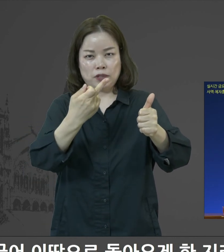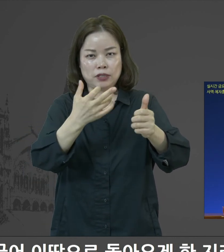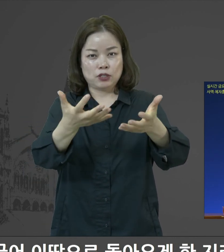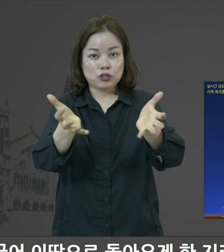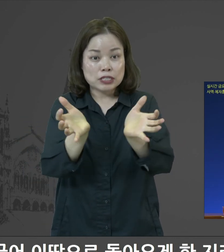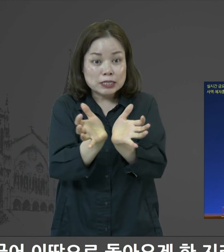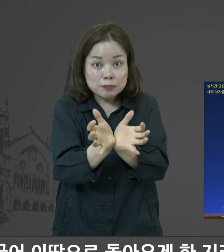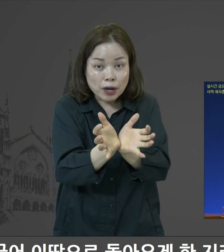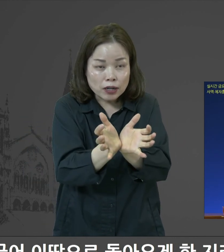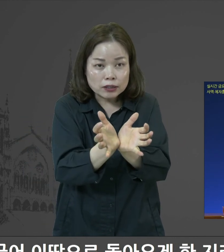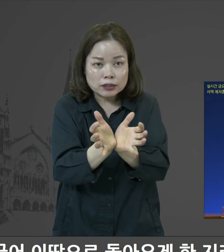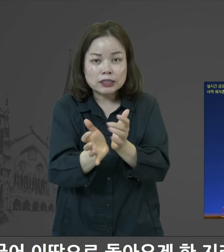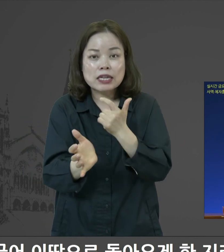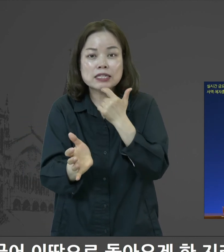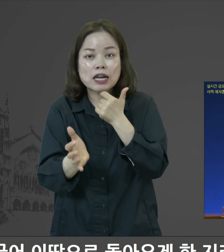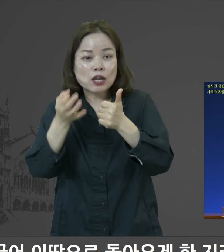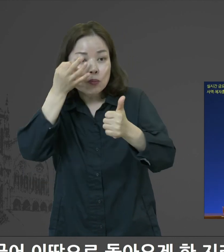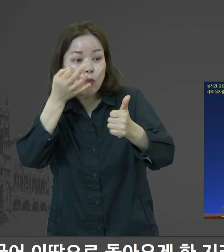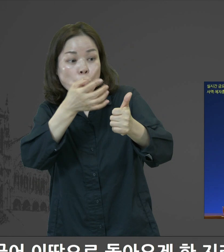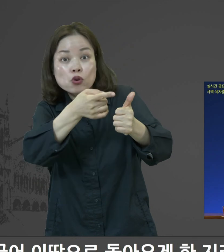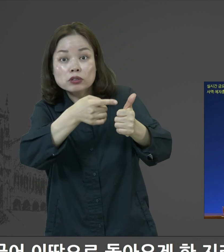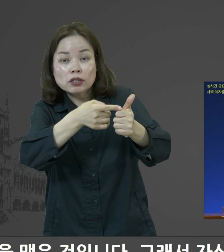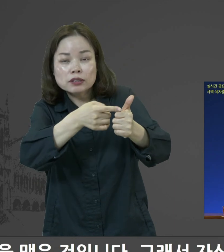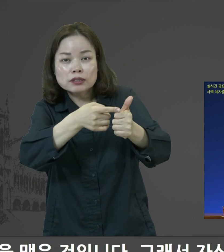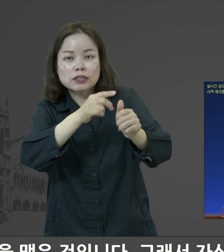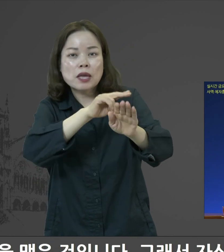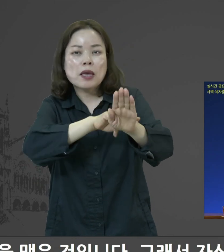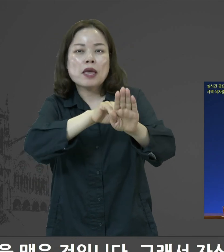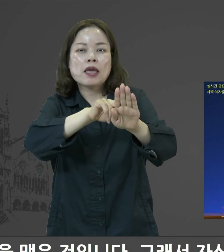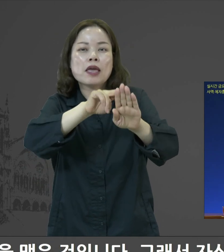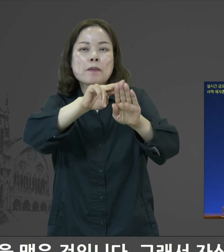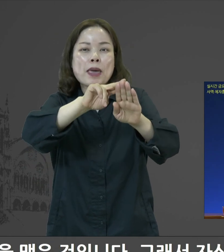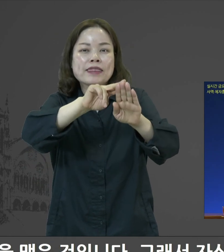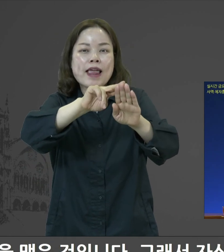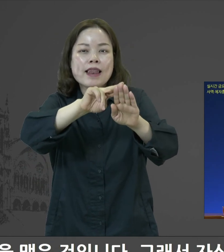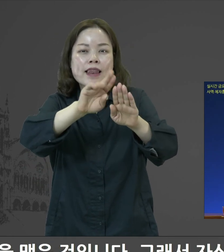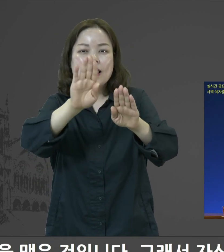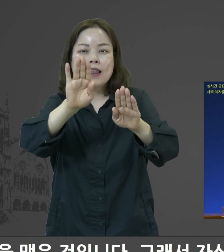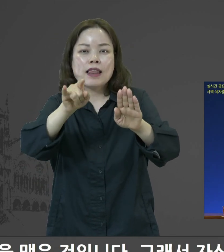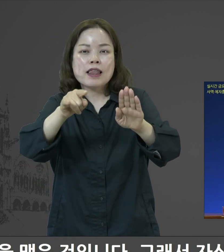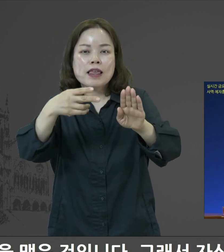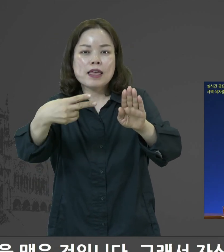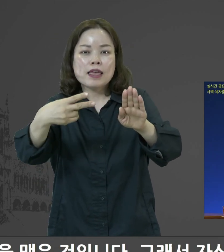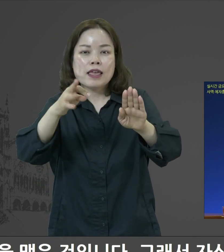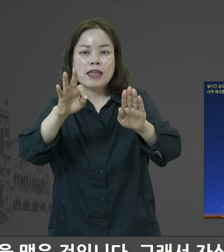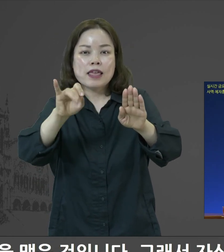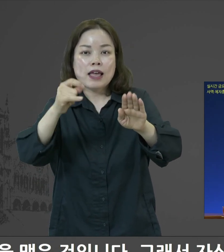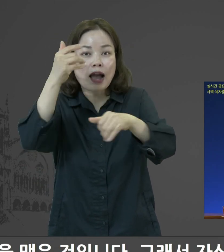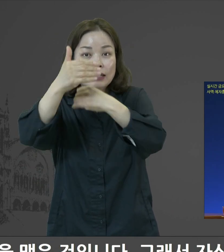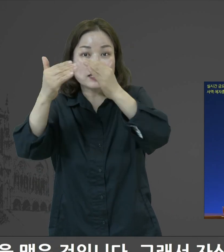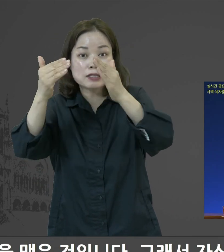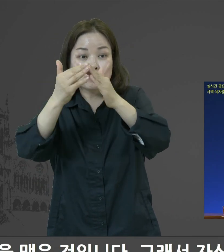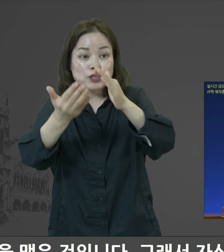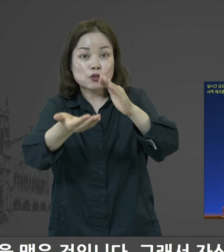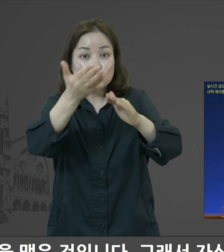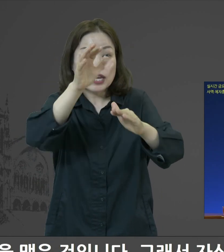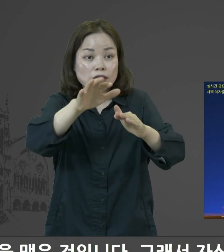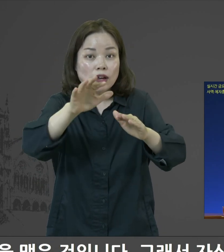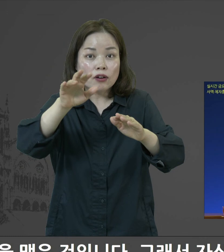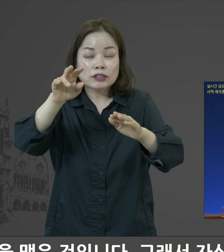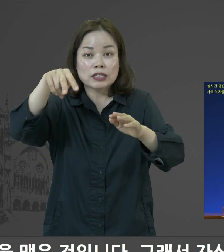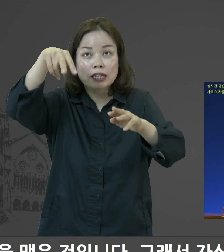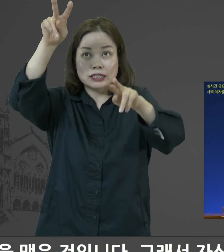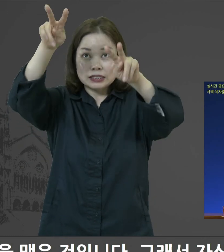그 야곱에게 보여주셨던 사닥다리가 그때는 베델, 하나님의 집이라는 뜻을 가진 베델 위에 놓여졌던